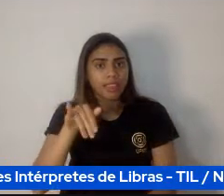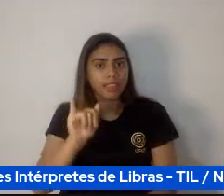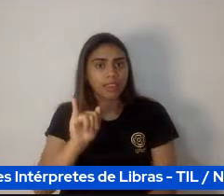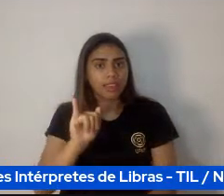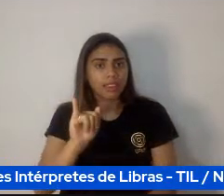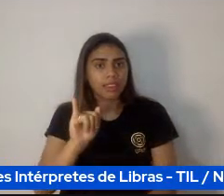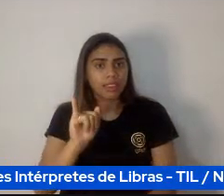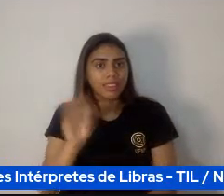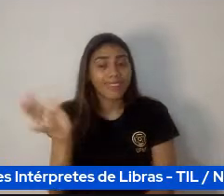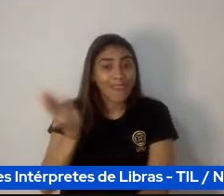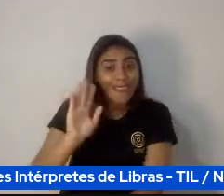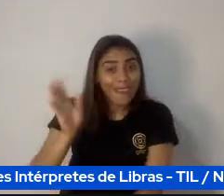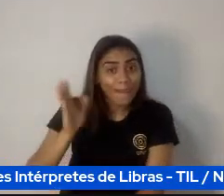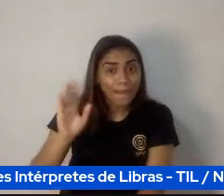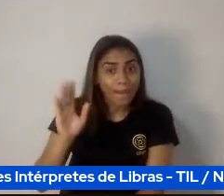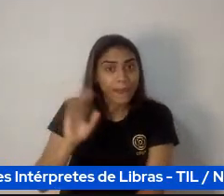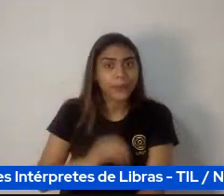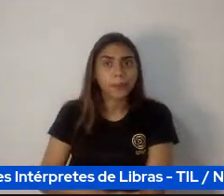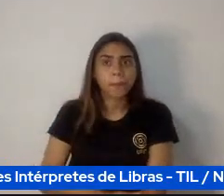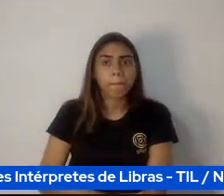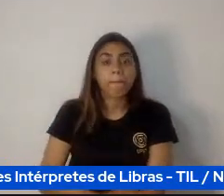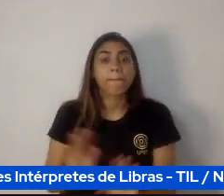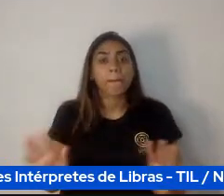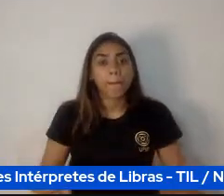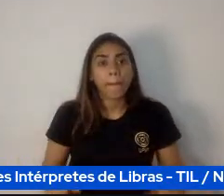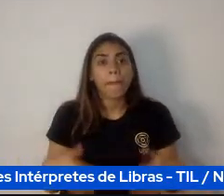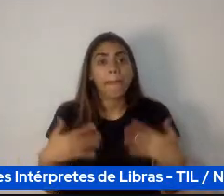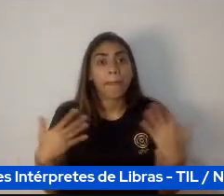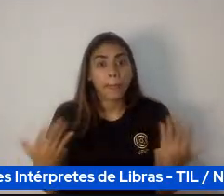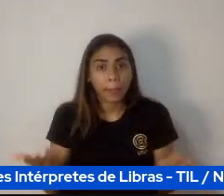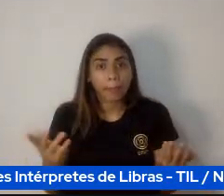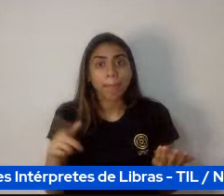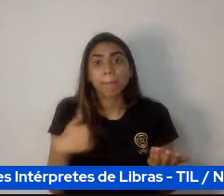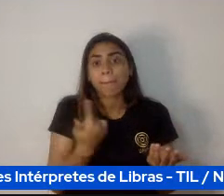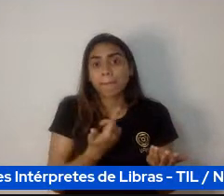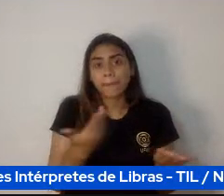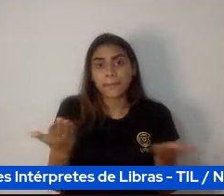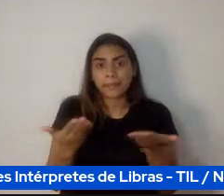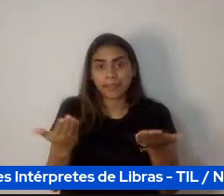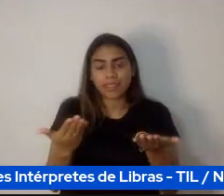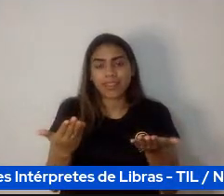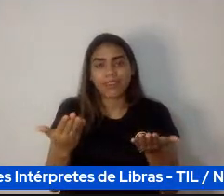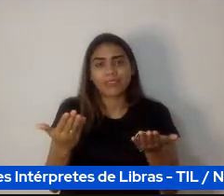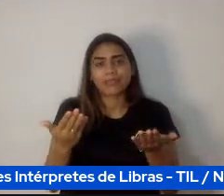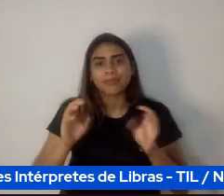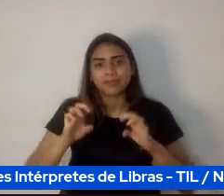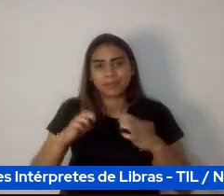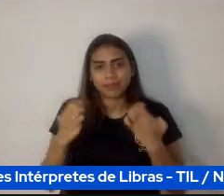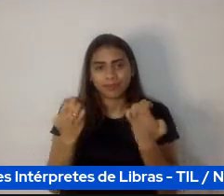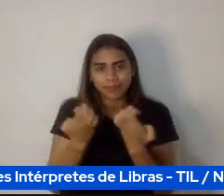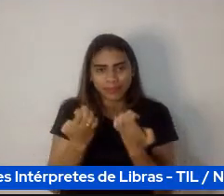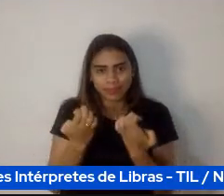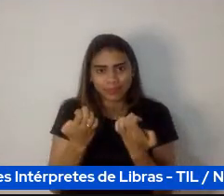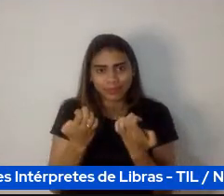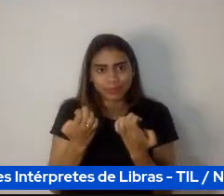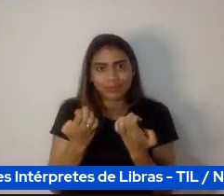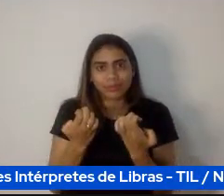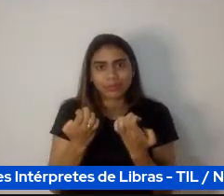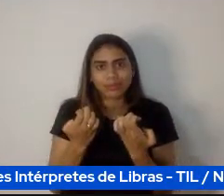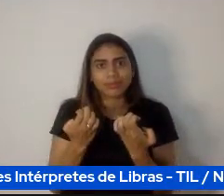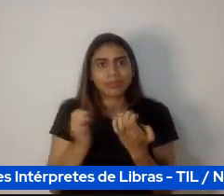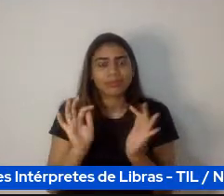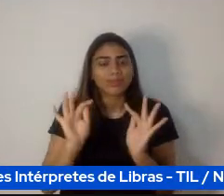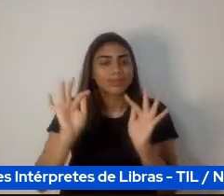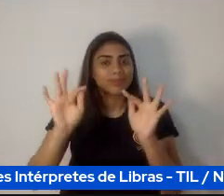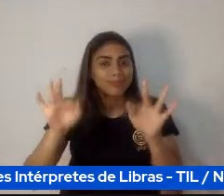Oi, oi. Então, nós já vamos encerrar, né, o nosso evento de hoje. Eu quero agradecer